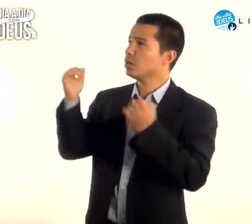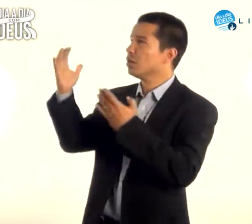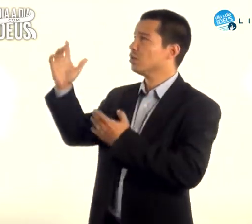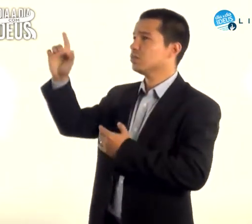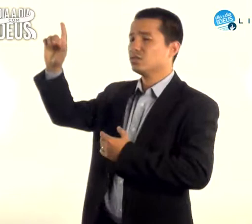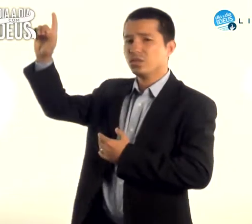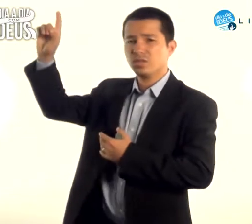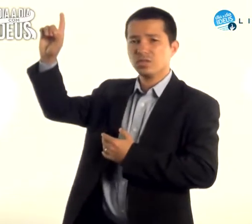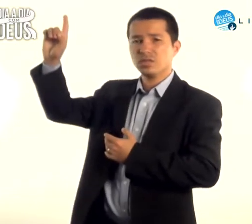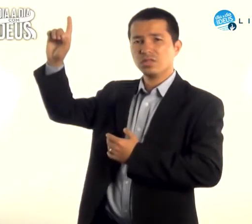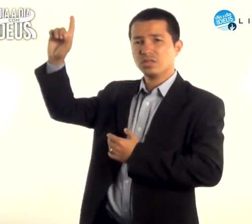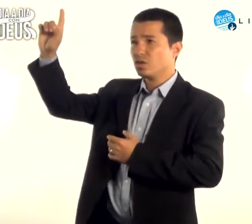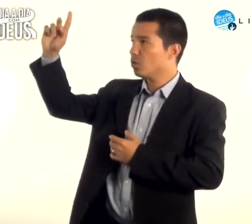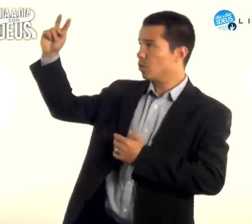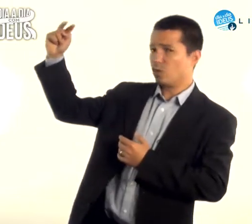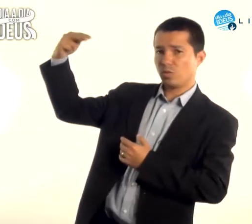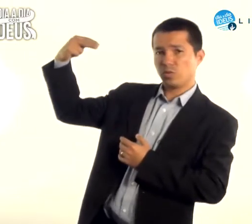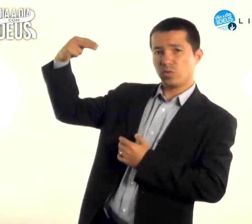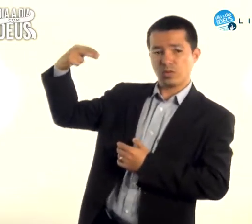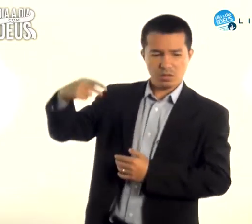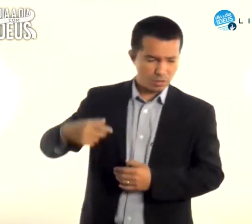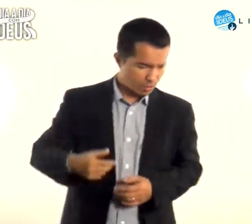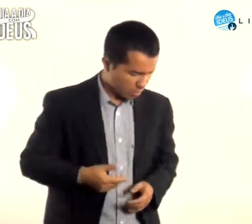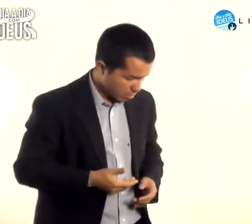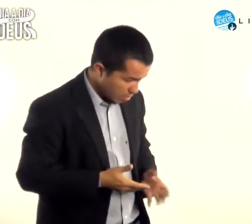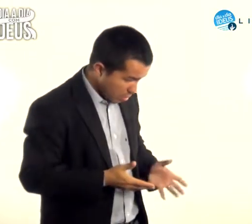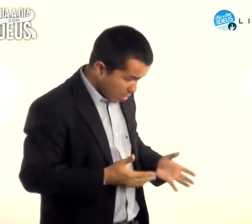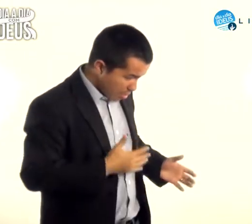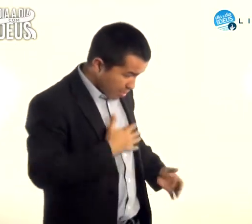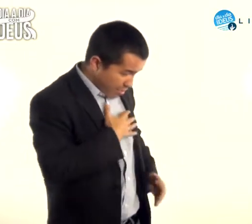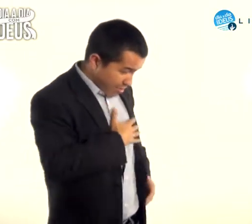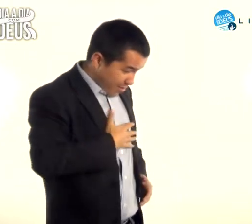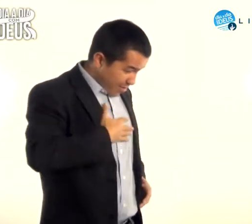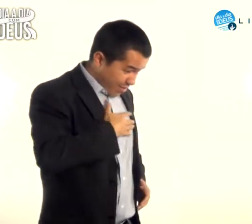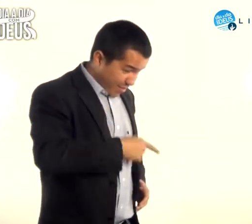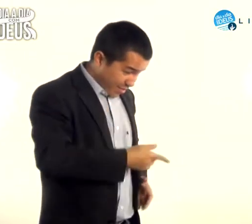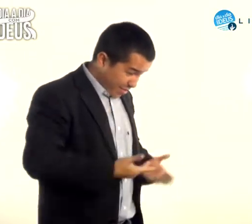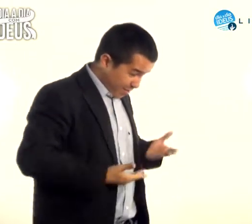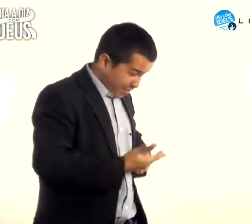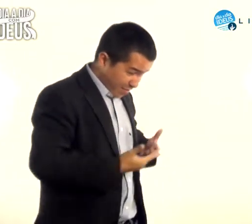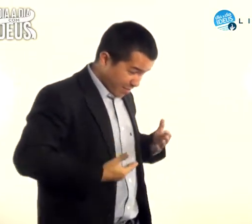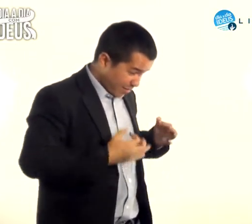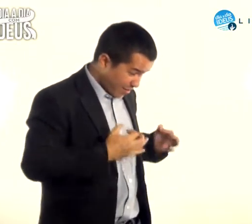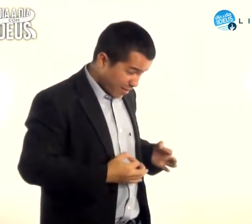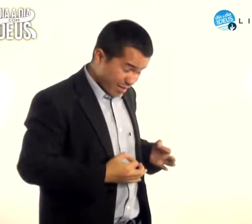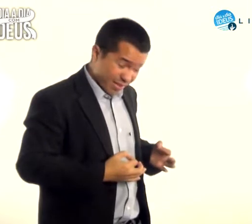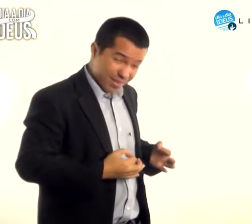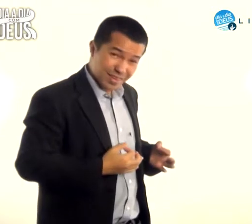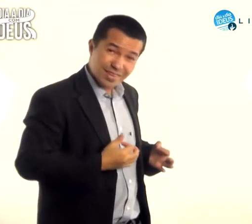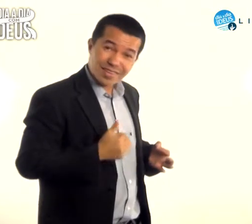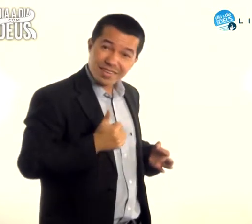Deus é sinônimo de desfrutar verdadeiramente a vida. Versículo 7 diz: